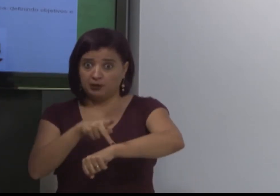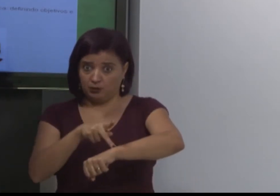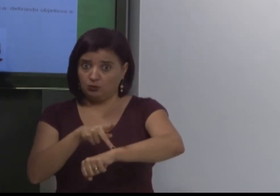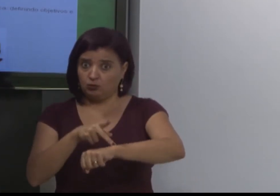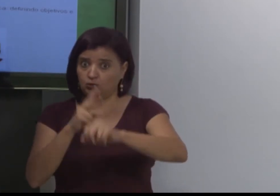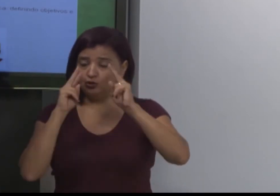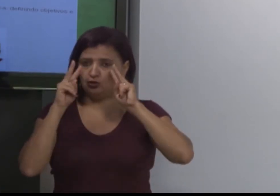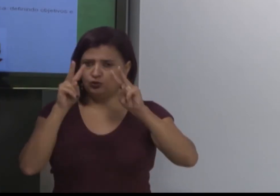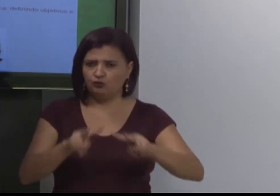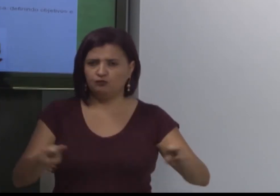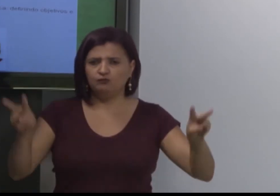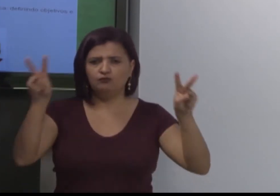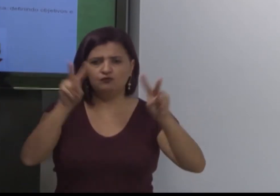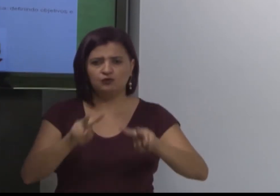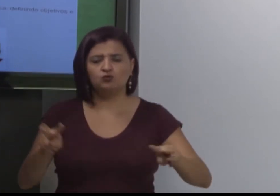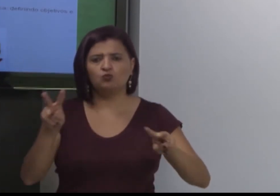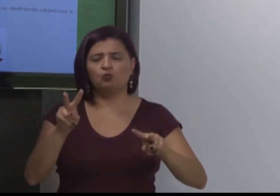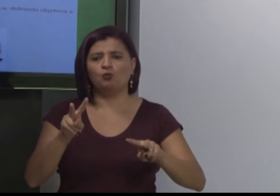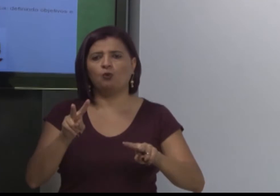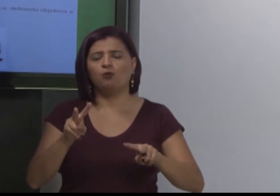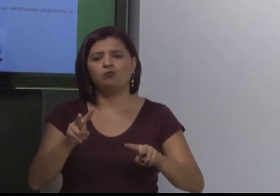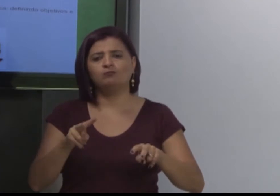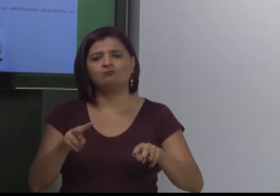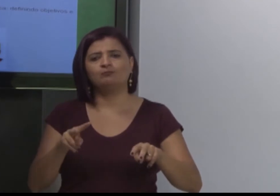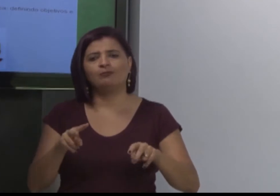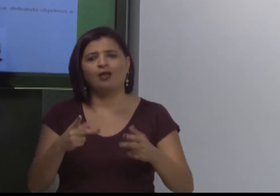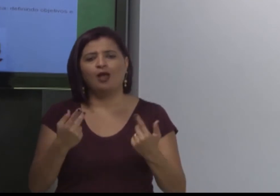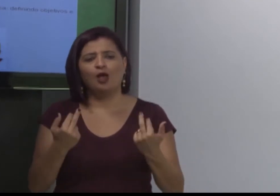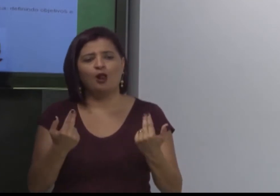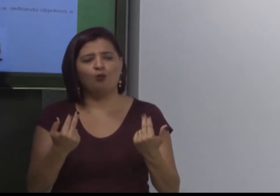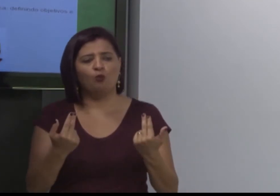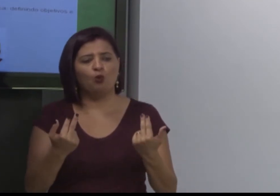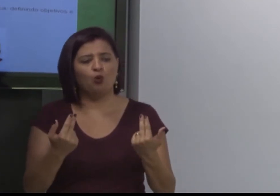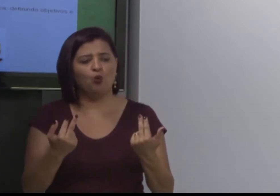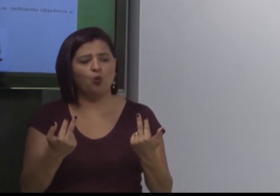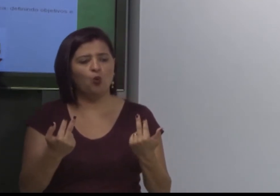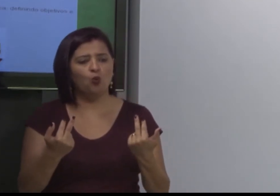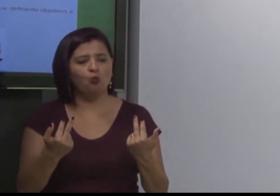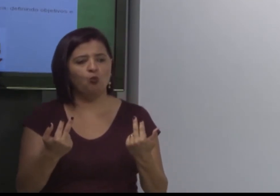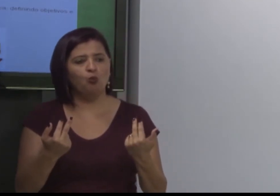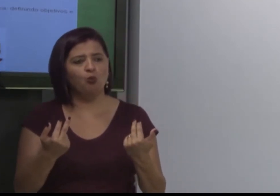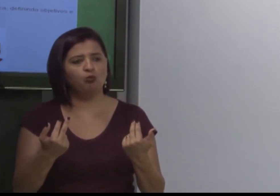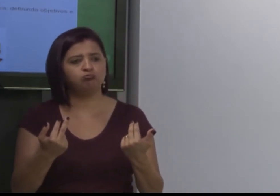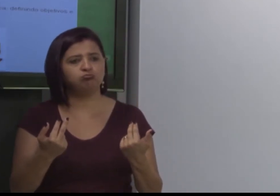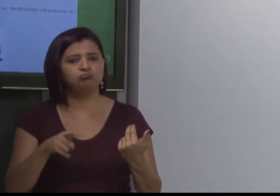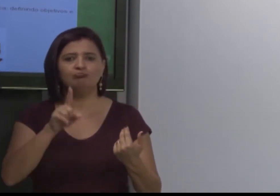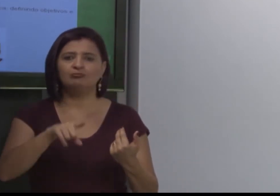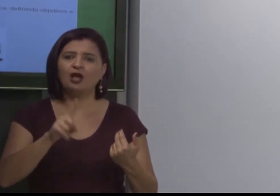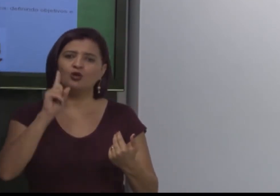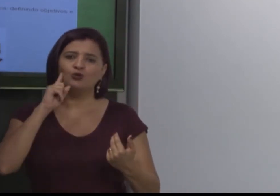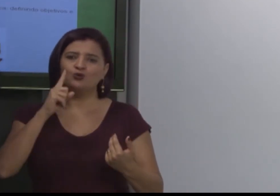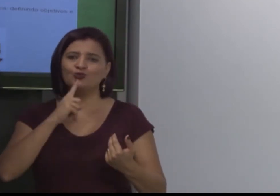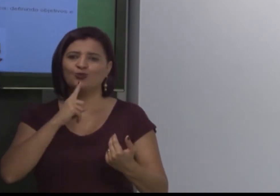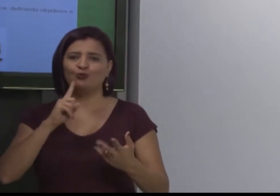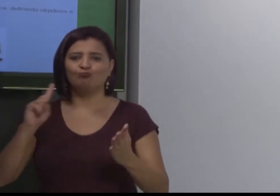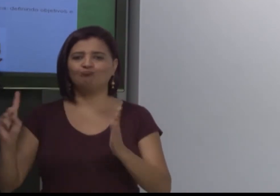bem como a pedagogia bilíngue. A pedagogia visual, ela é como